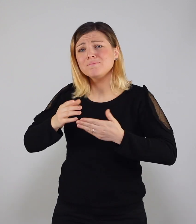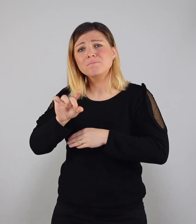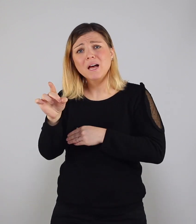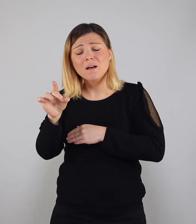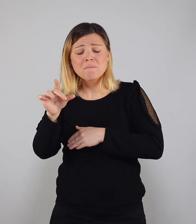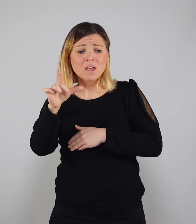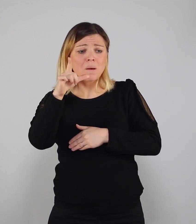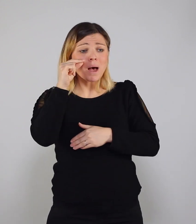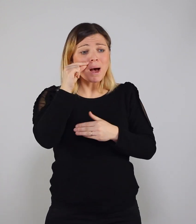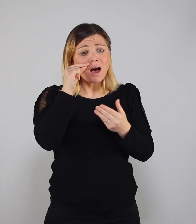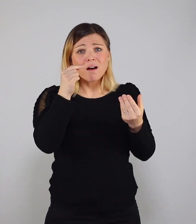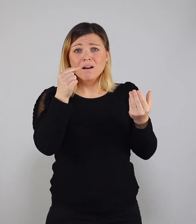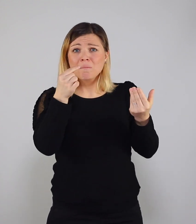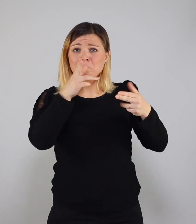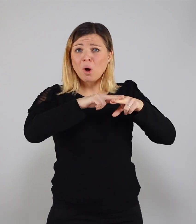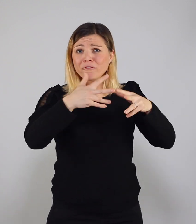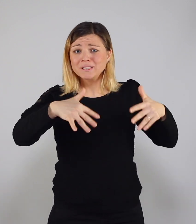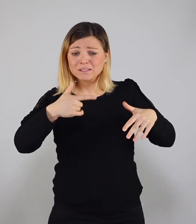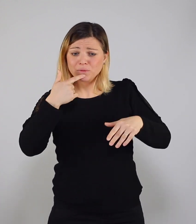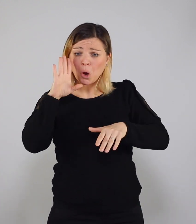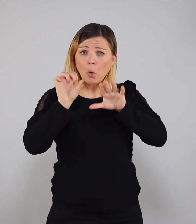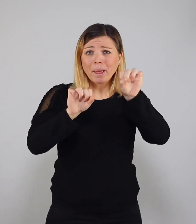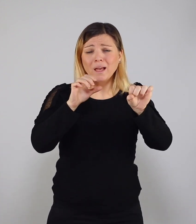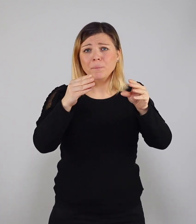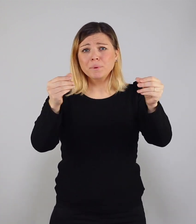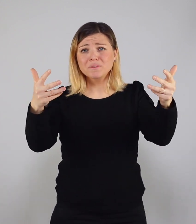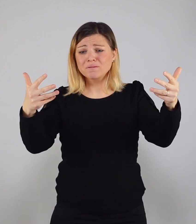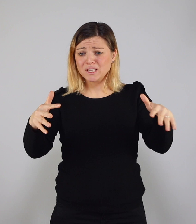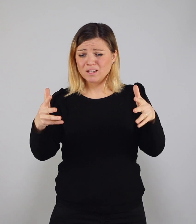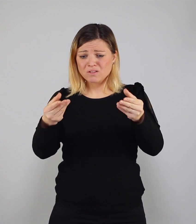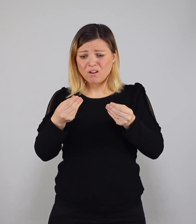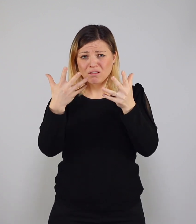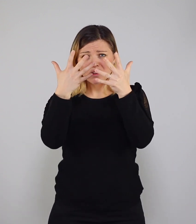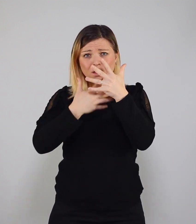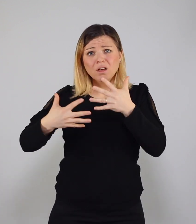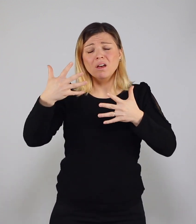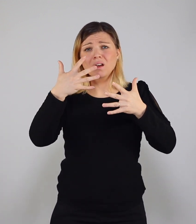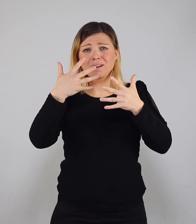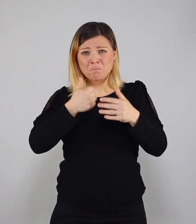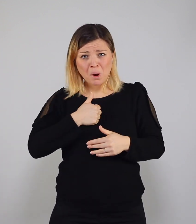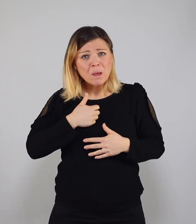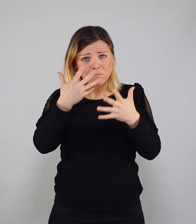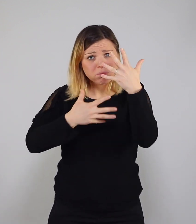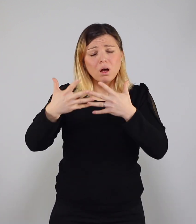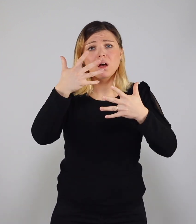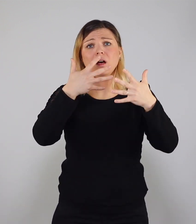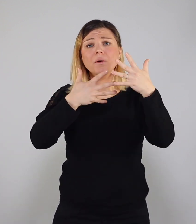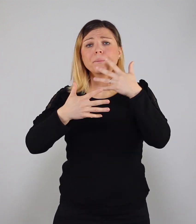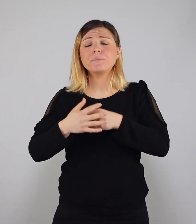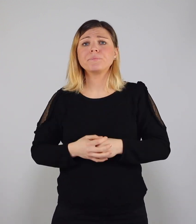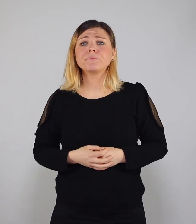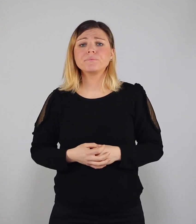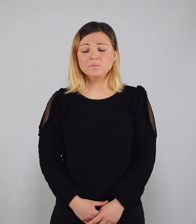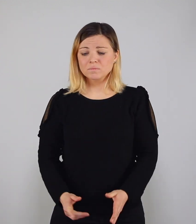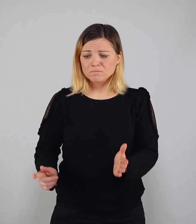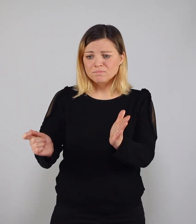si beaucoup ne l'admettent pas, c'est en quelque sorte perdre un repère. Et quand on perd son repère, on est perdu. Et moi,